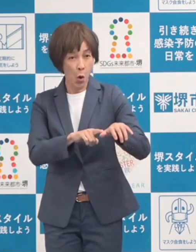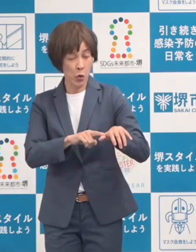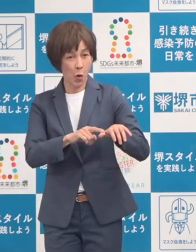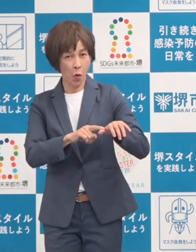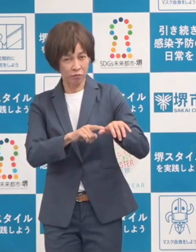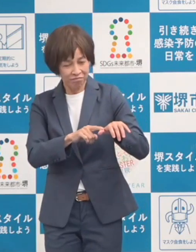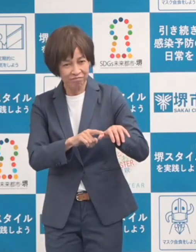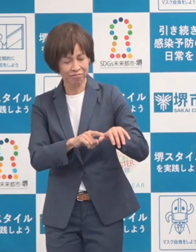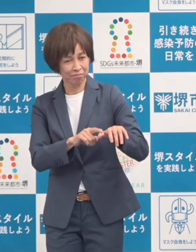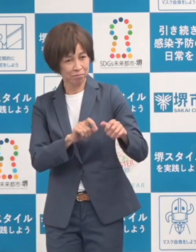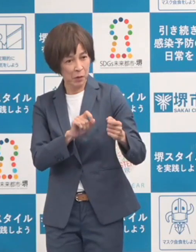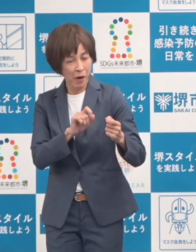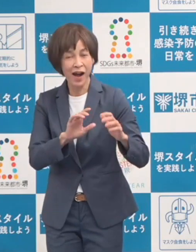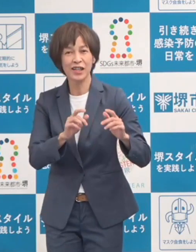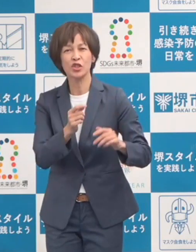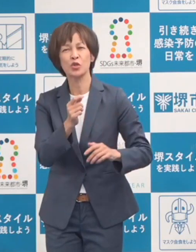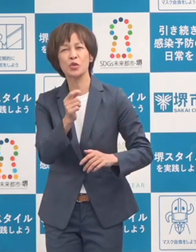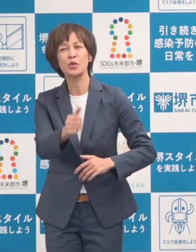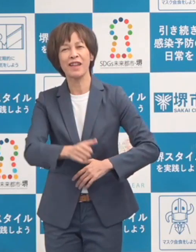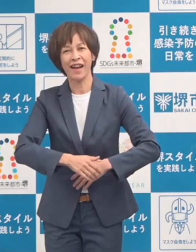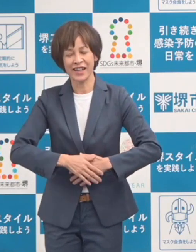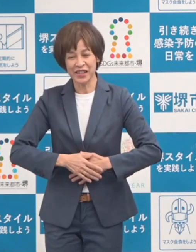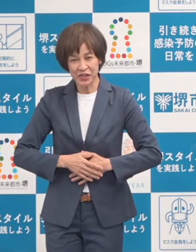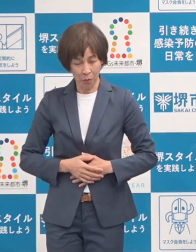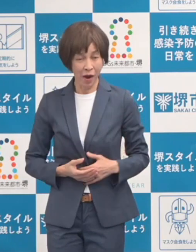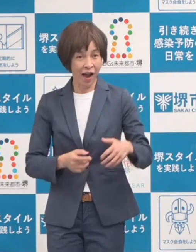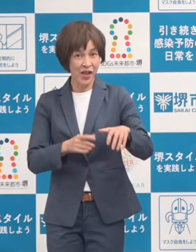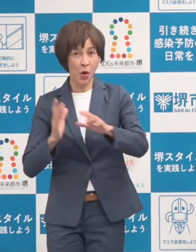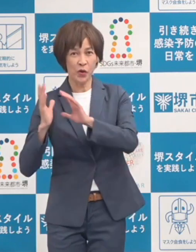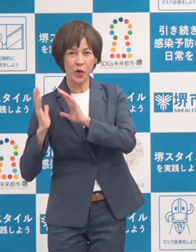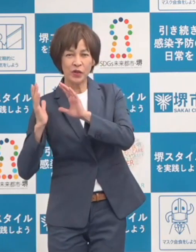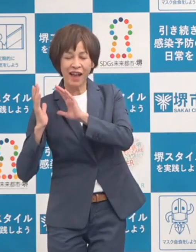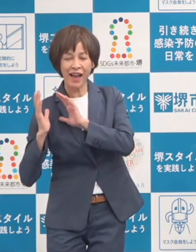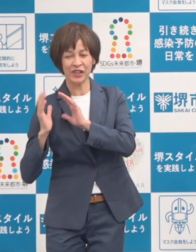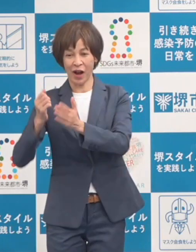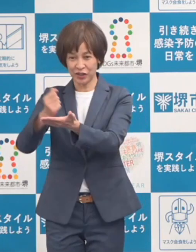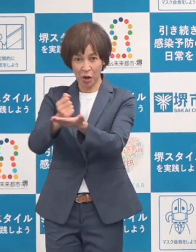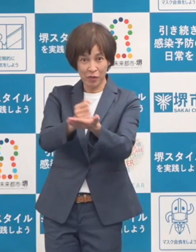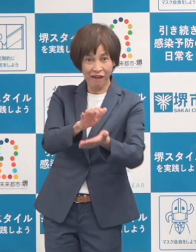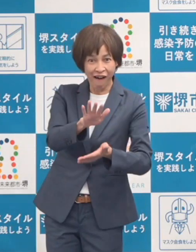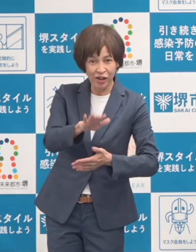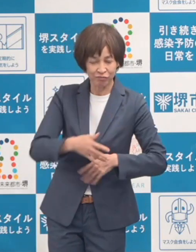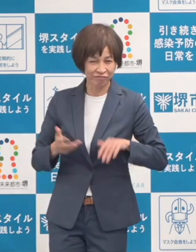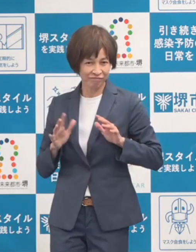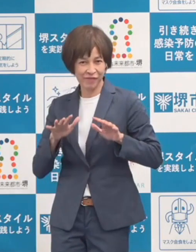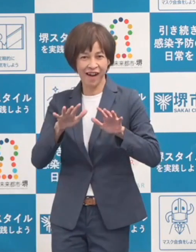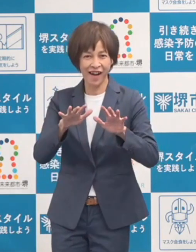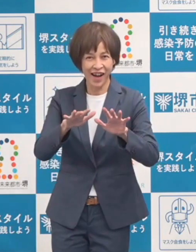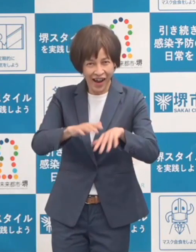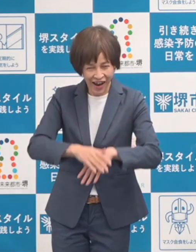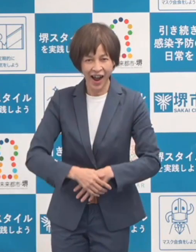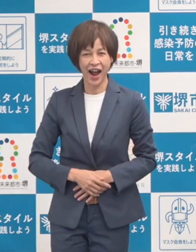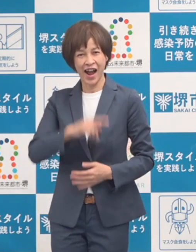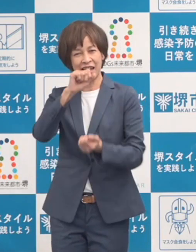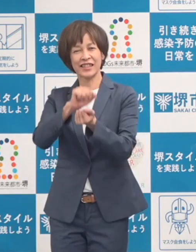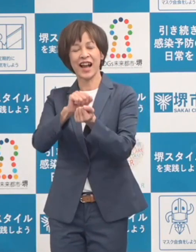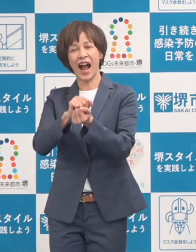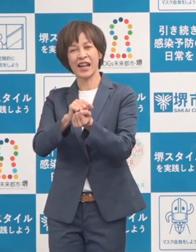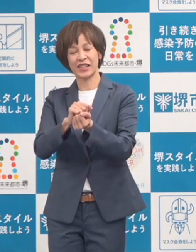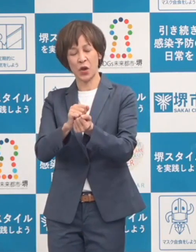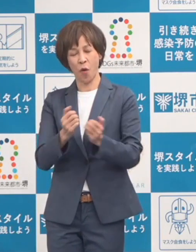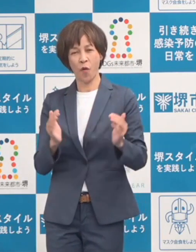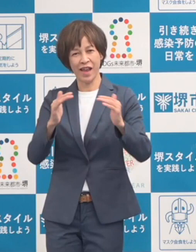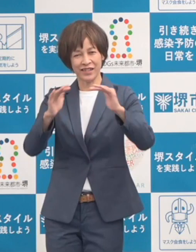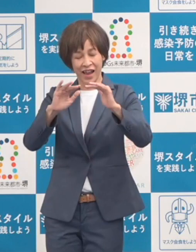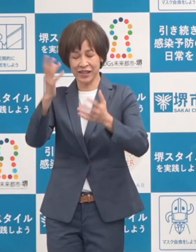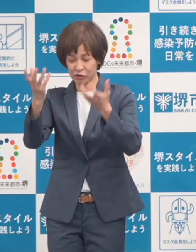が少ない方々にも、農業祭やスタンプラリーを通じて堺産の農産物、堺の恵みを 魅力